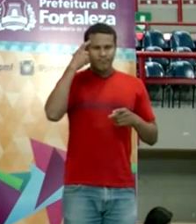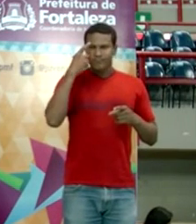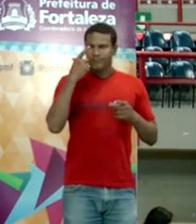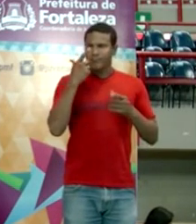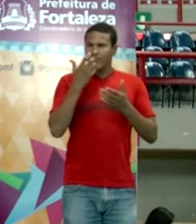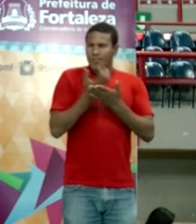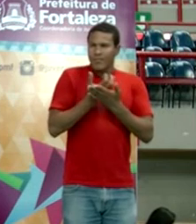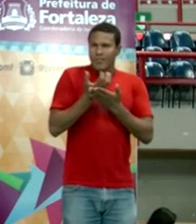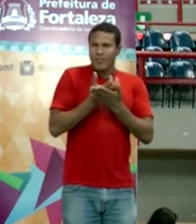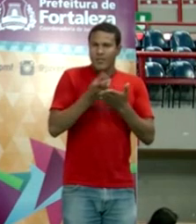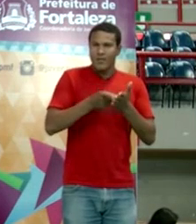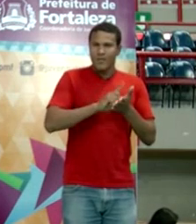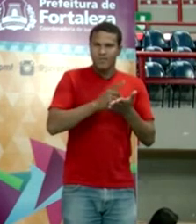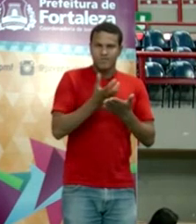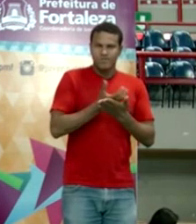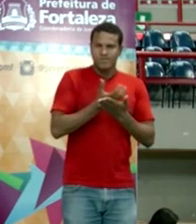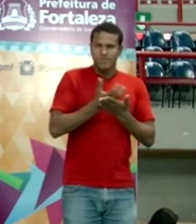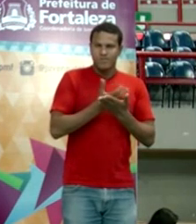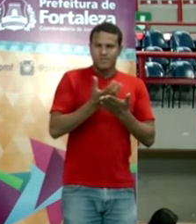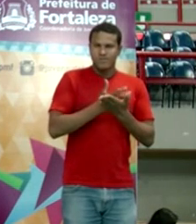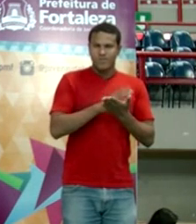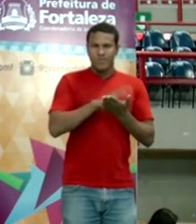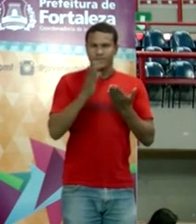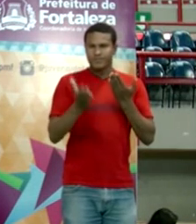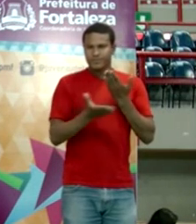gabarito antes, que está lá atrás.